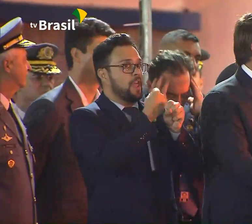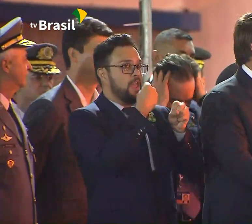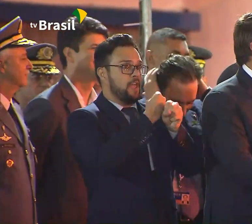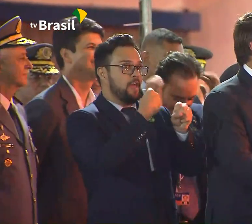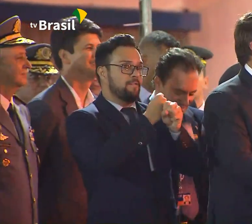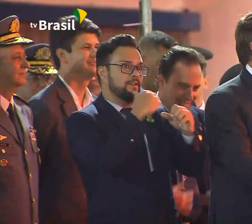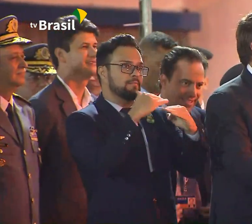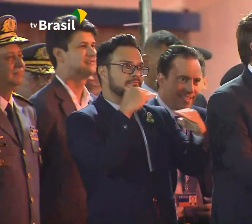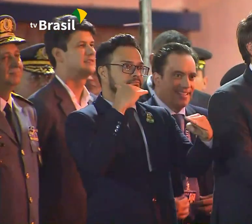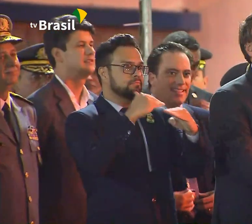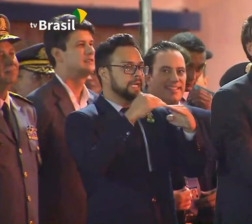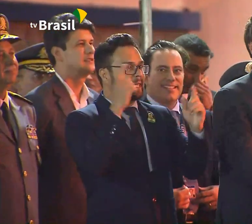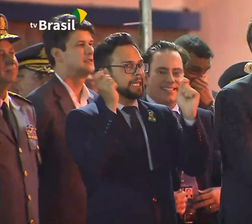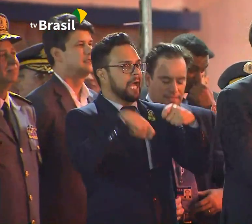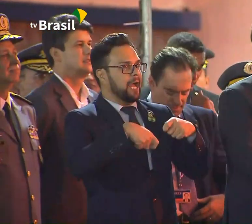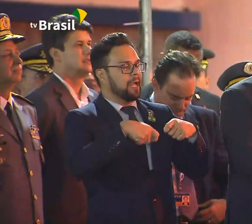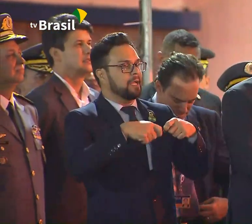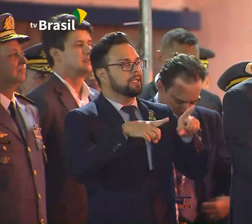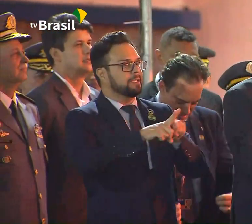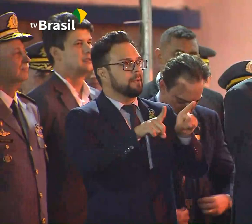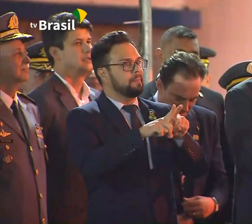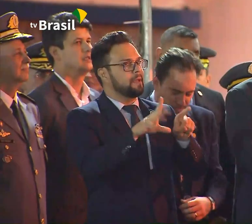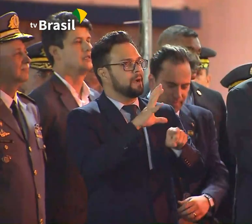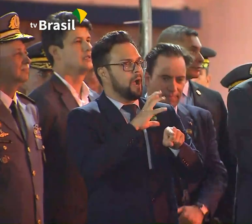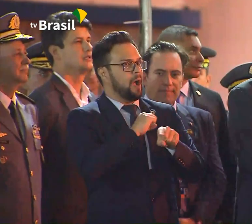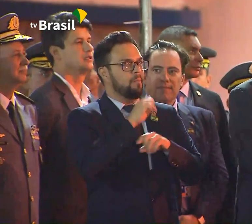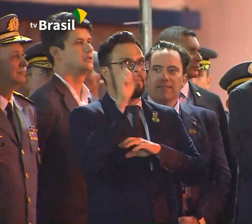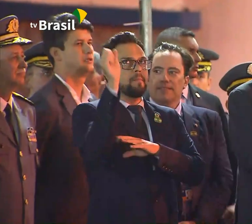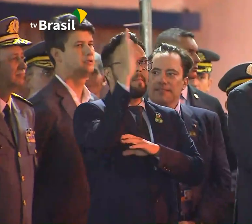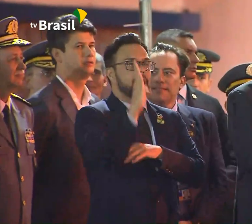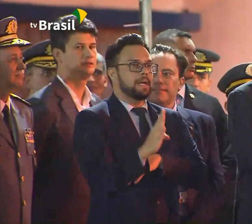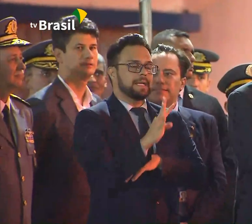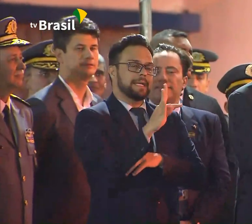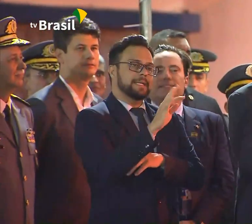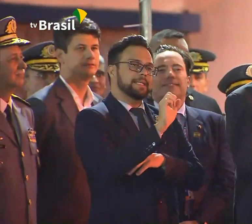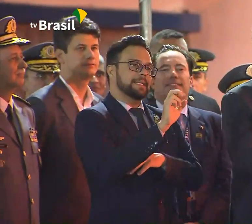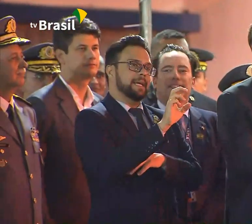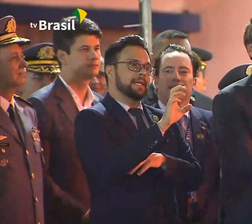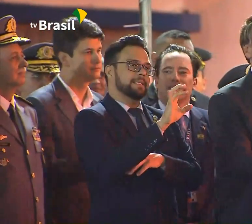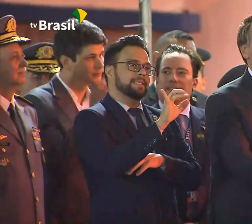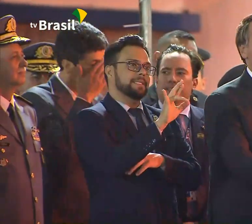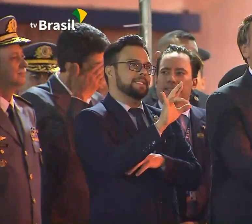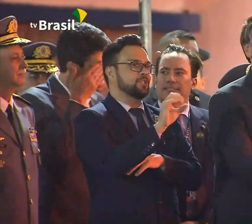da capacidade e do patriotismo de Tarcísio de Freitas? Duvido.